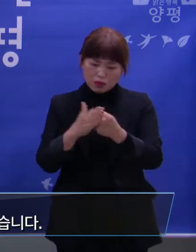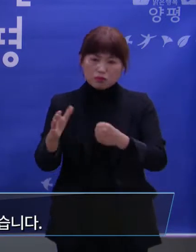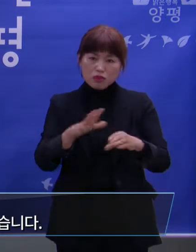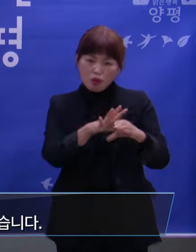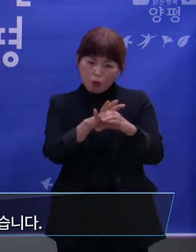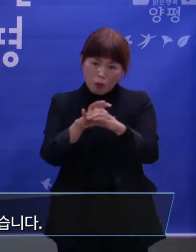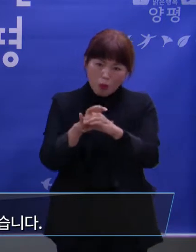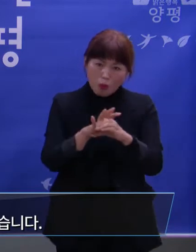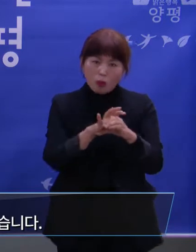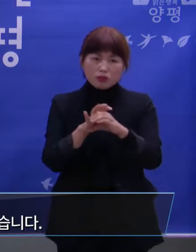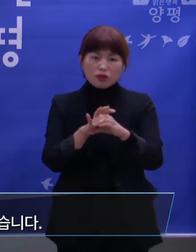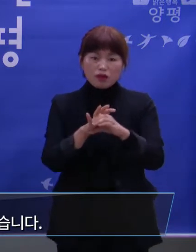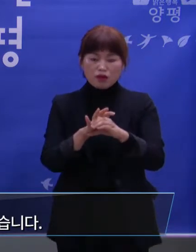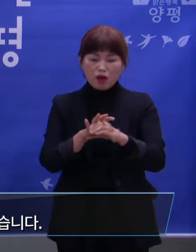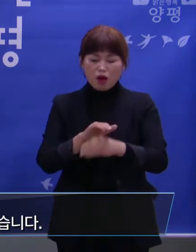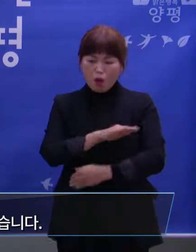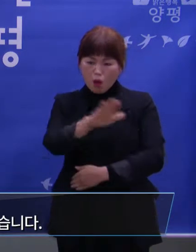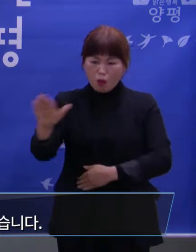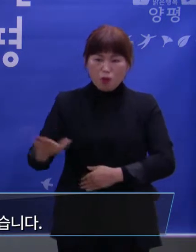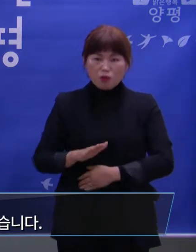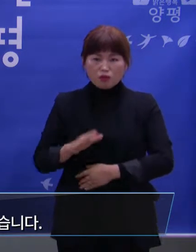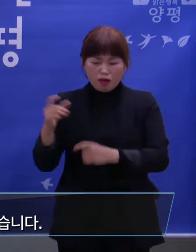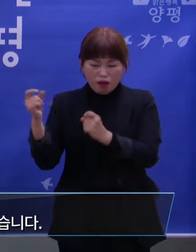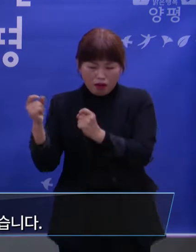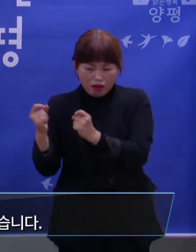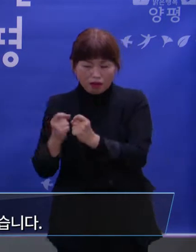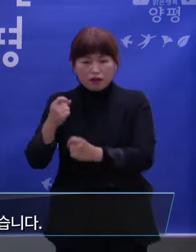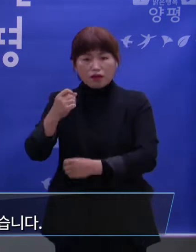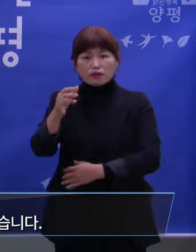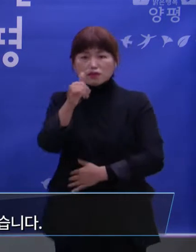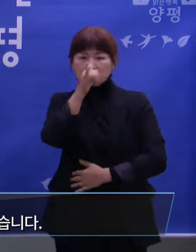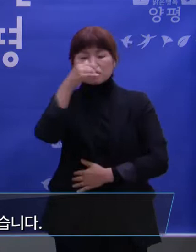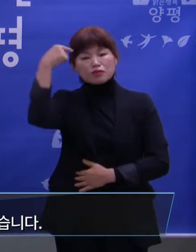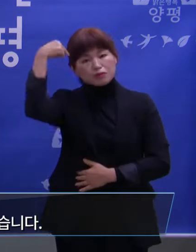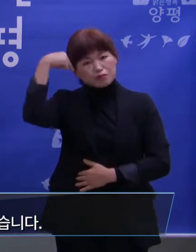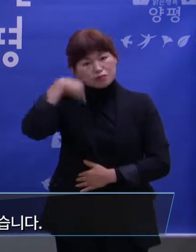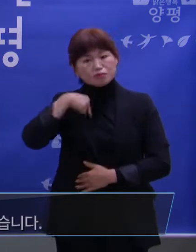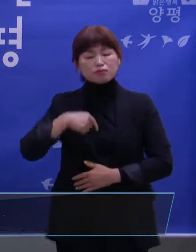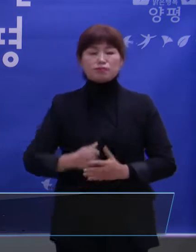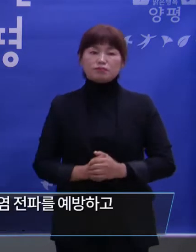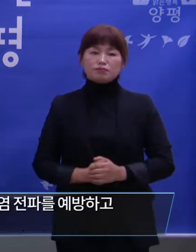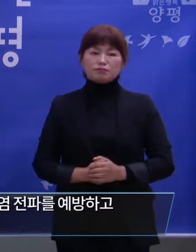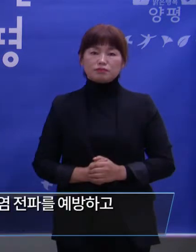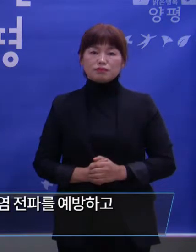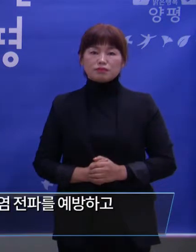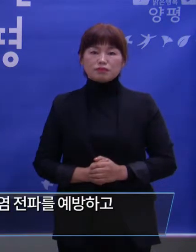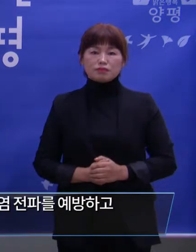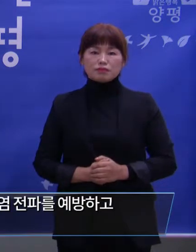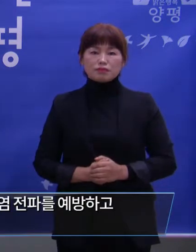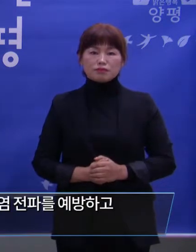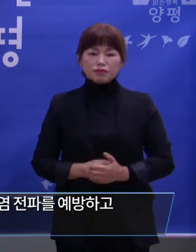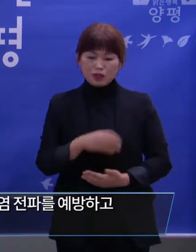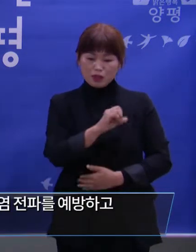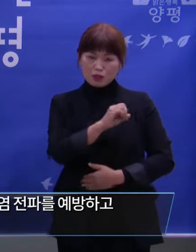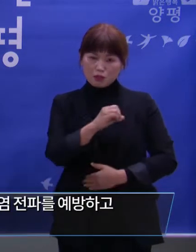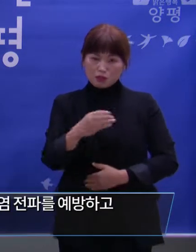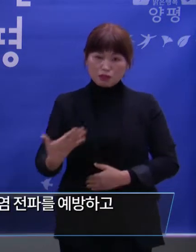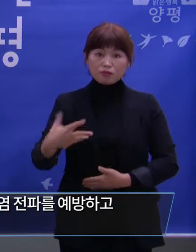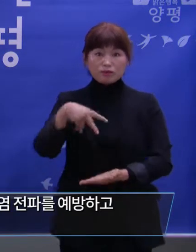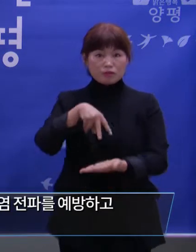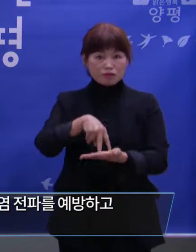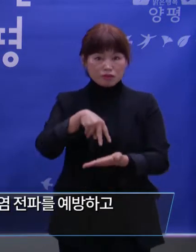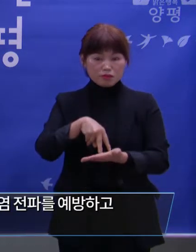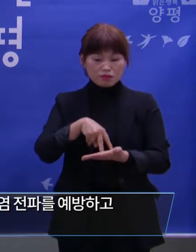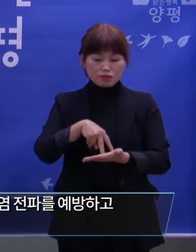곁에 바짝 다가와 있음을 느끼고 있습니다. 이에 우리 군은